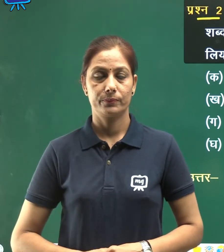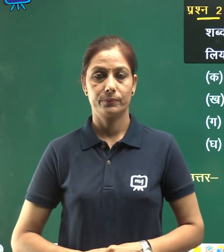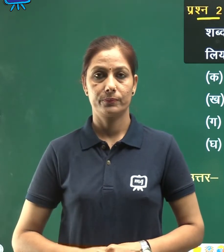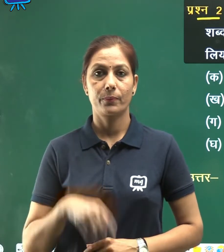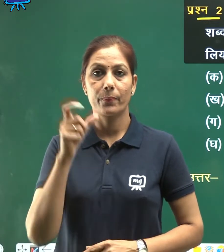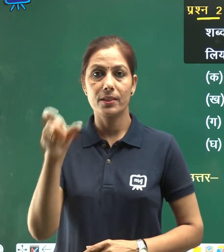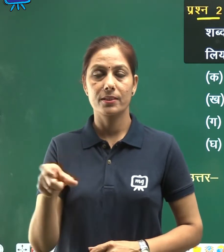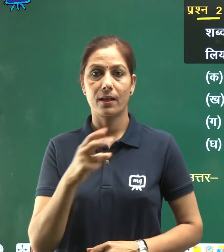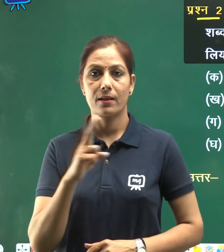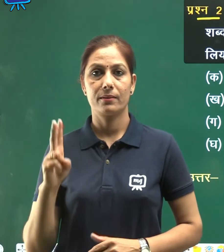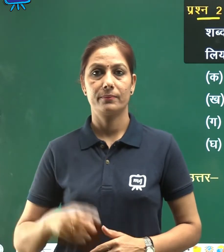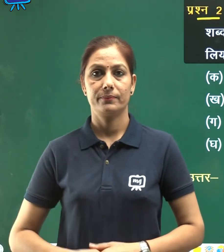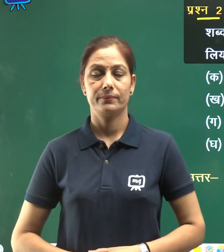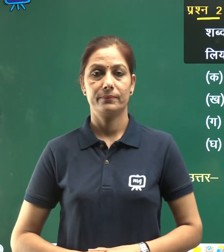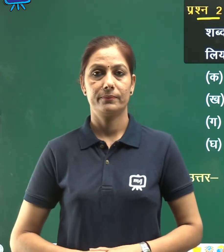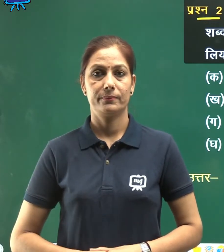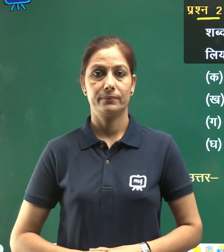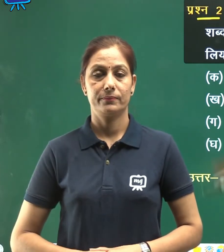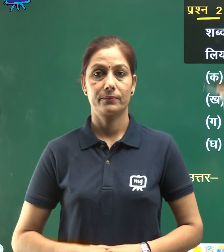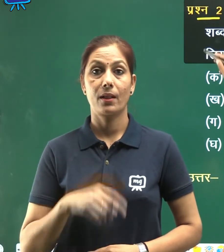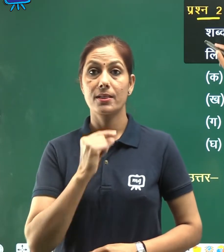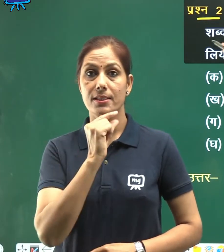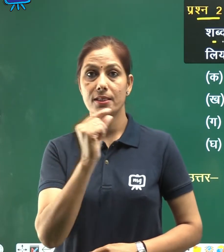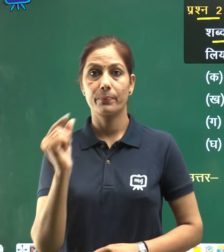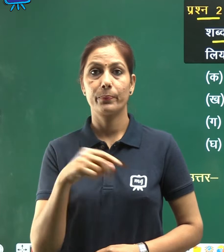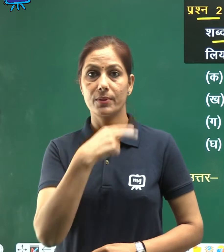मियां नसीरुद्दीन शब्द चित्र